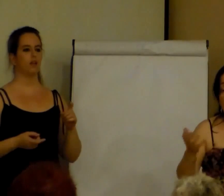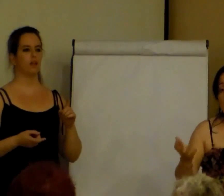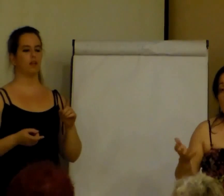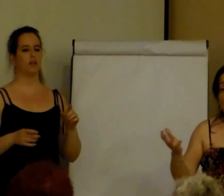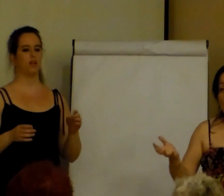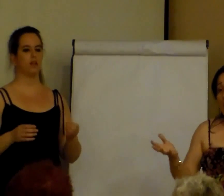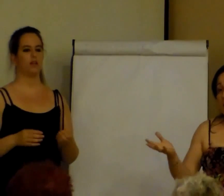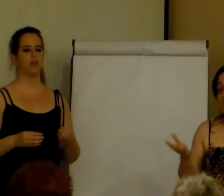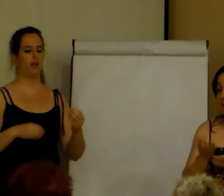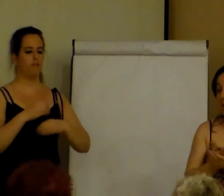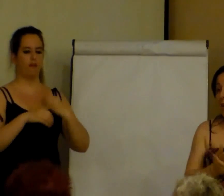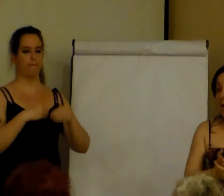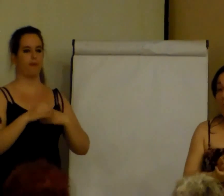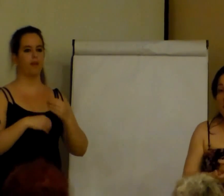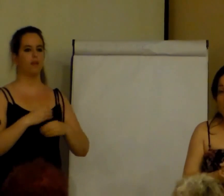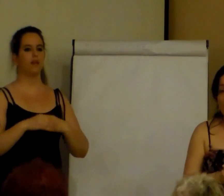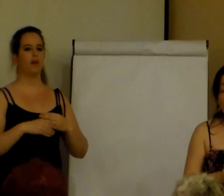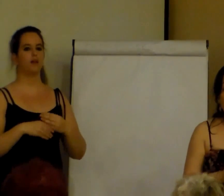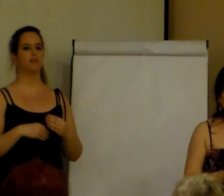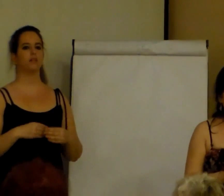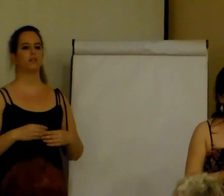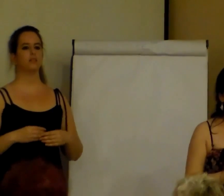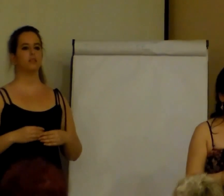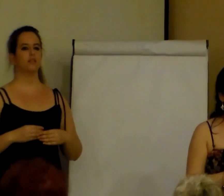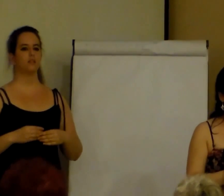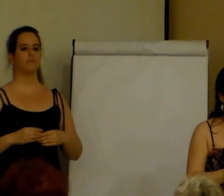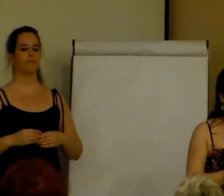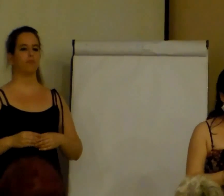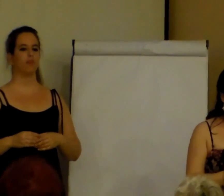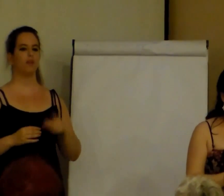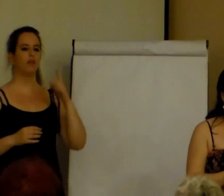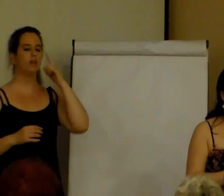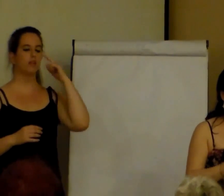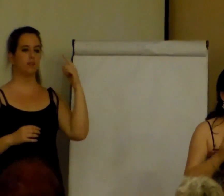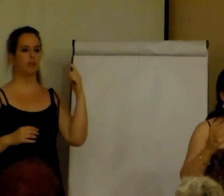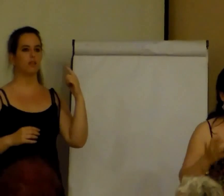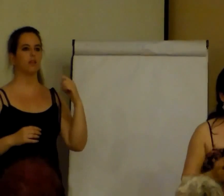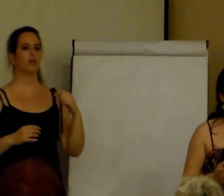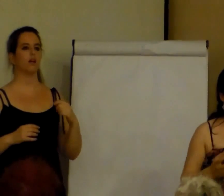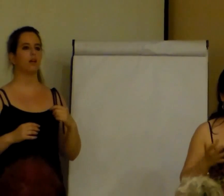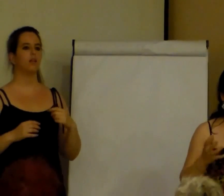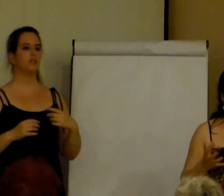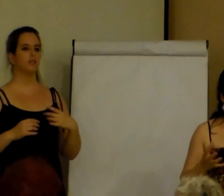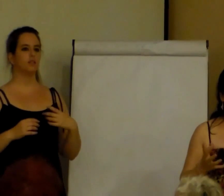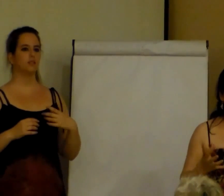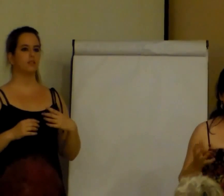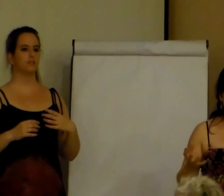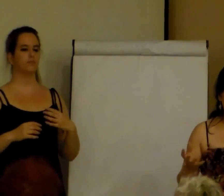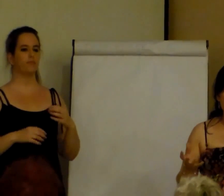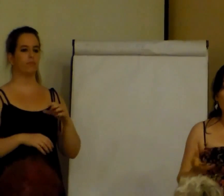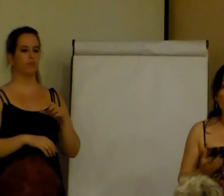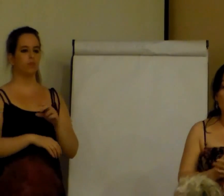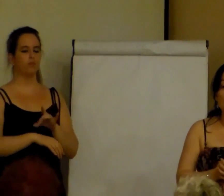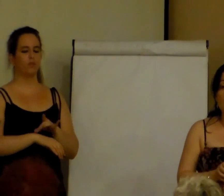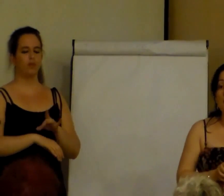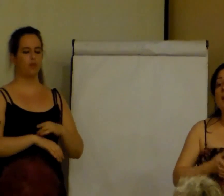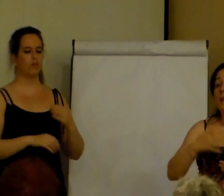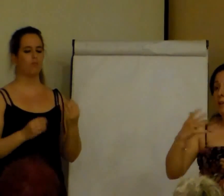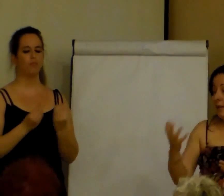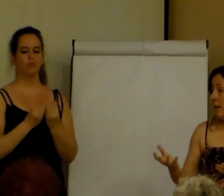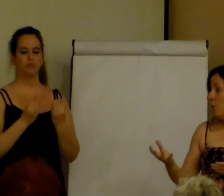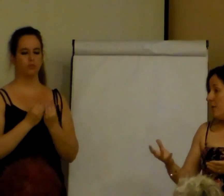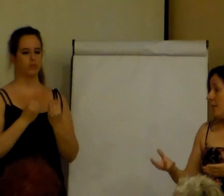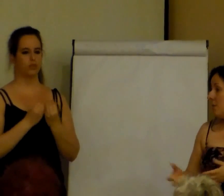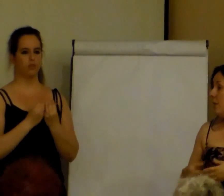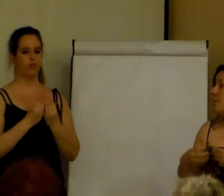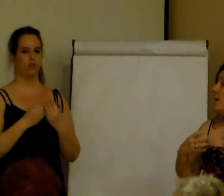la familia, hijos, padres, los que convivan, entiendan que es una enfermedad que da mucho dolor en ciertas circunstancias,